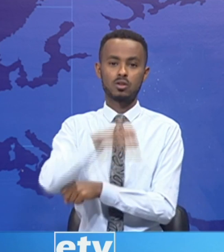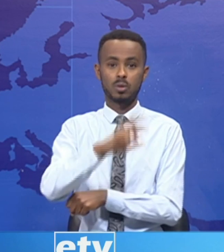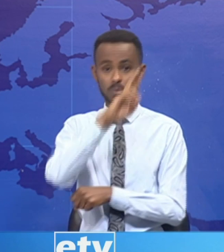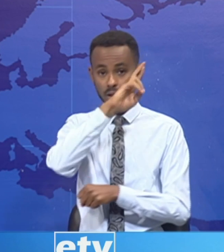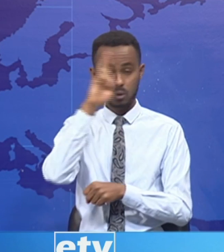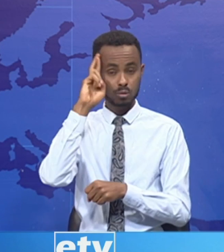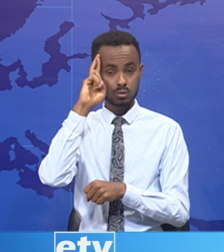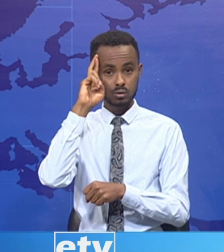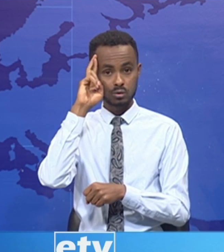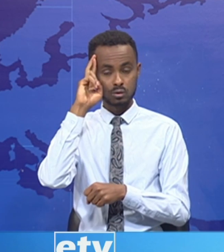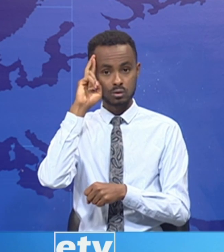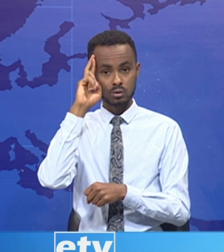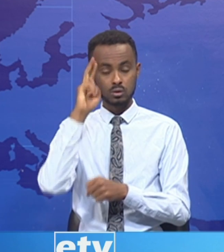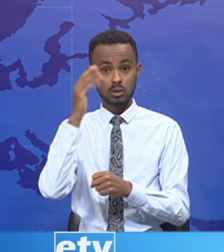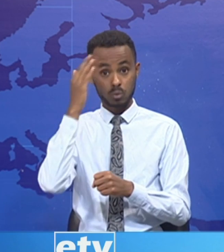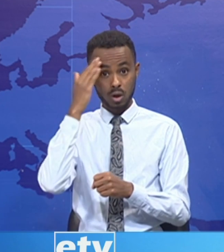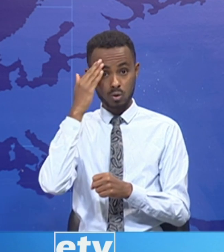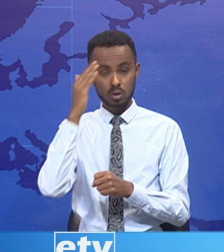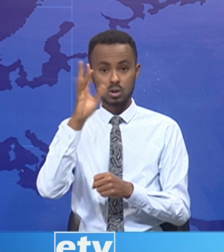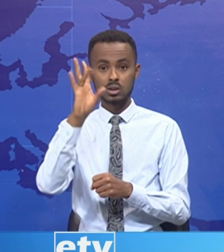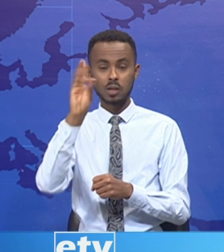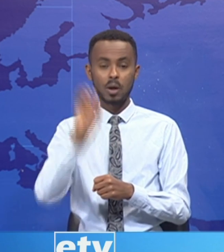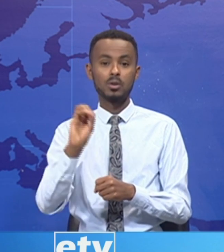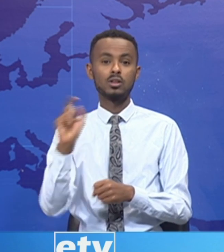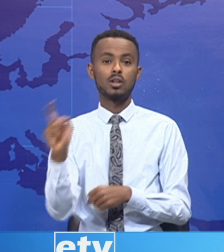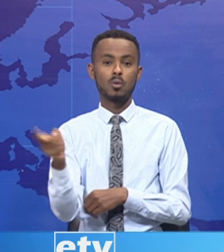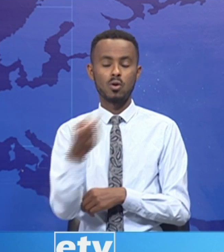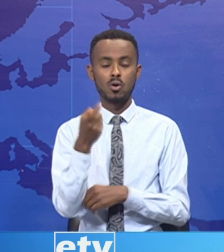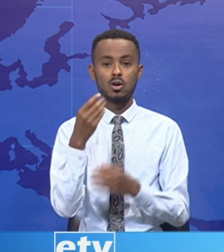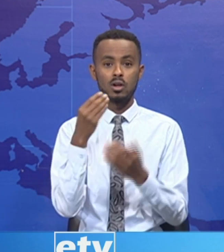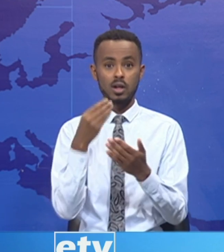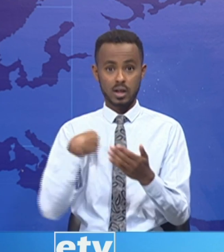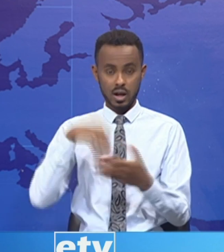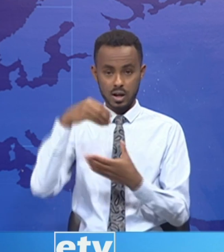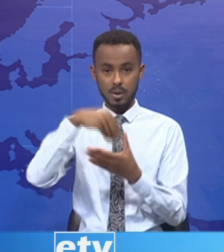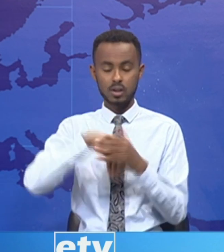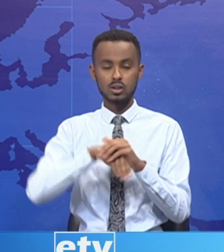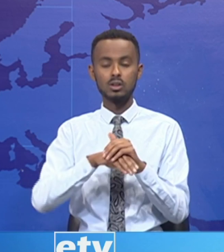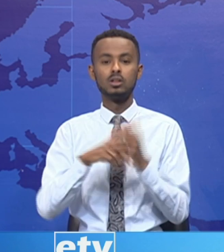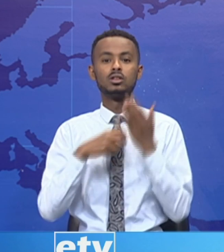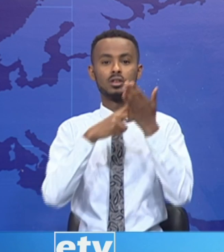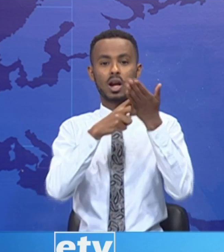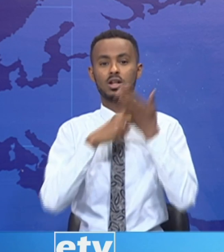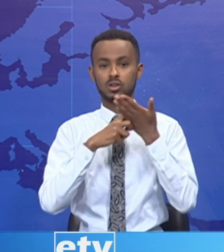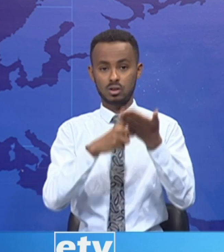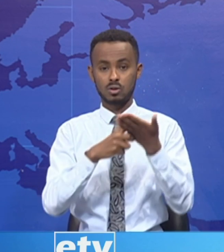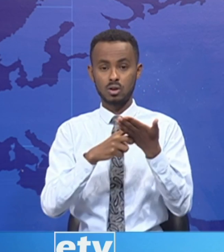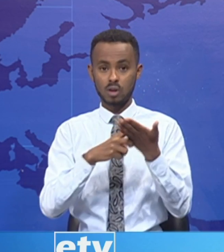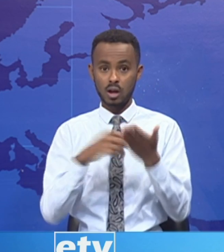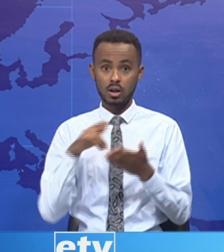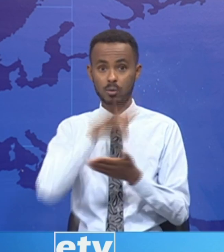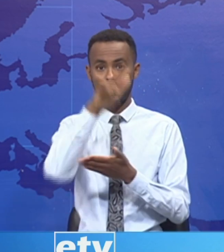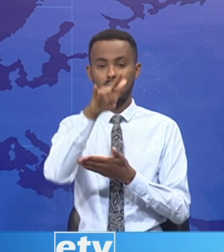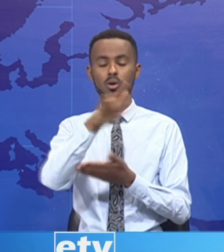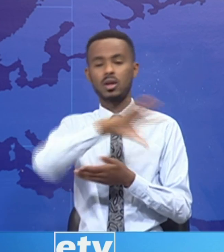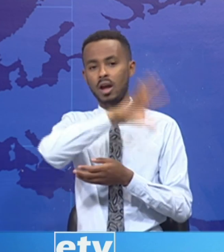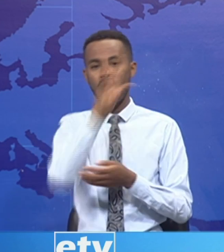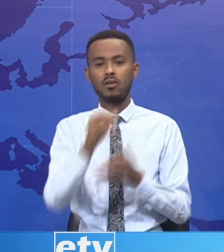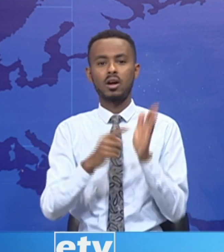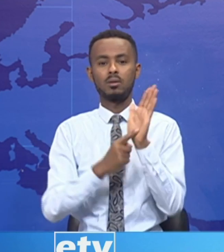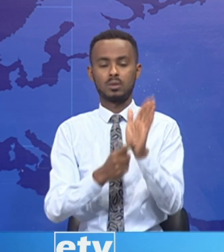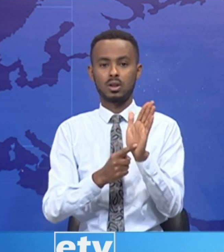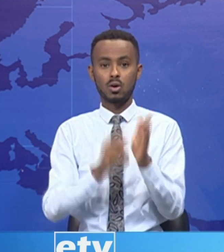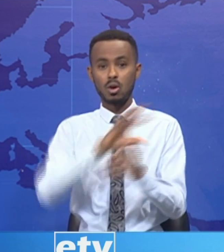ምክንያቱም እንደምታውቁት 70% ገበያችን ትራንዚት ነው እና አየር መንገዱ ፓን አፍሪካን ነው